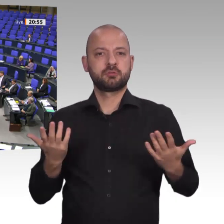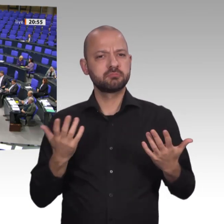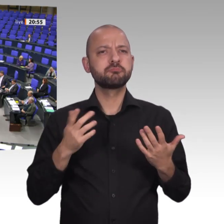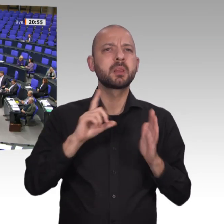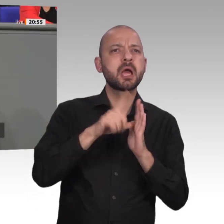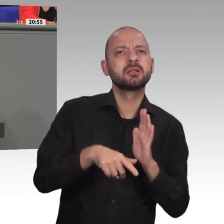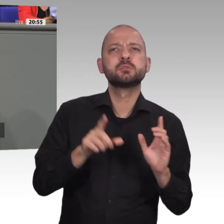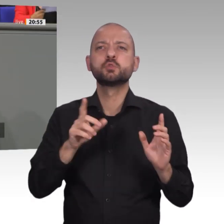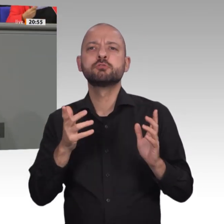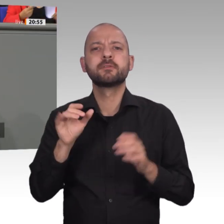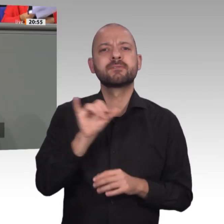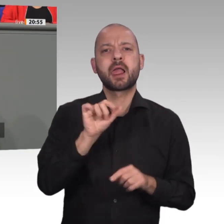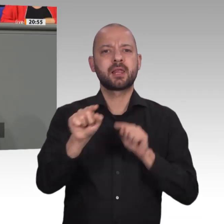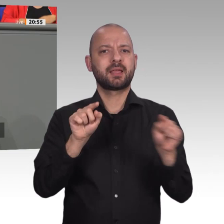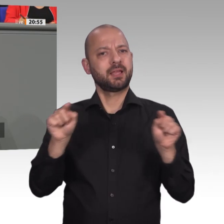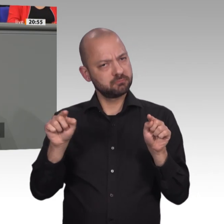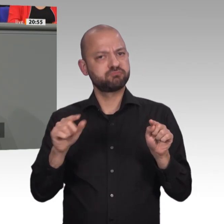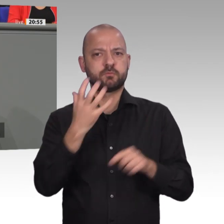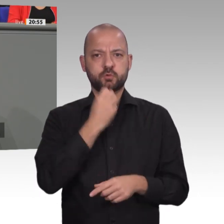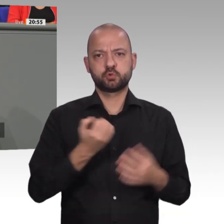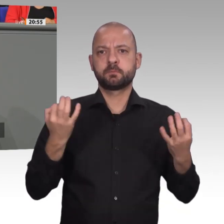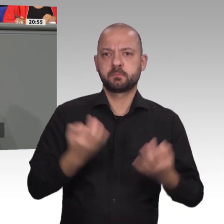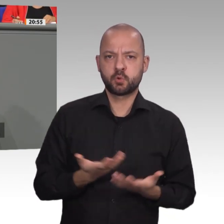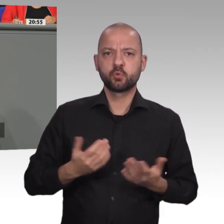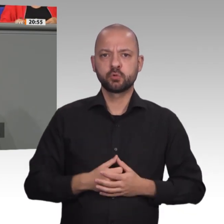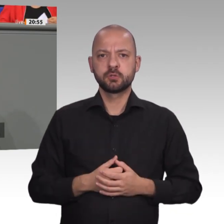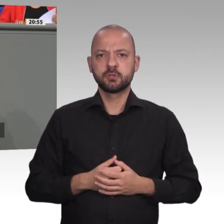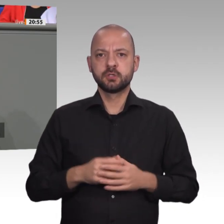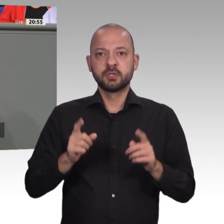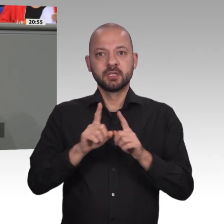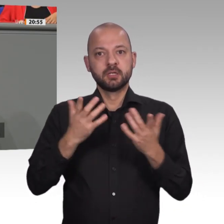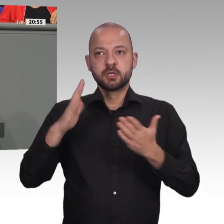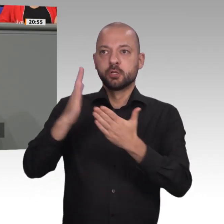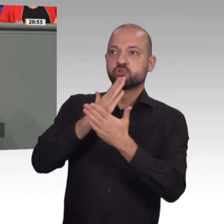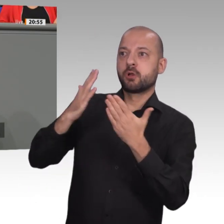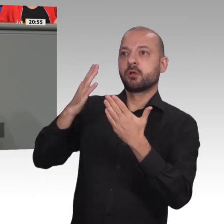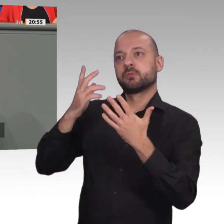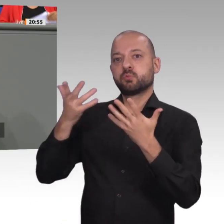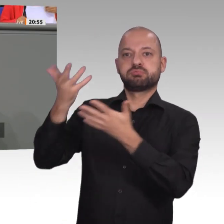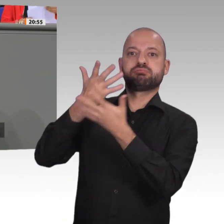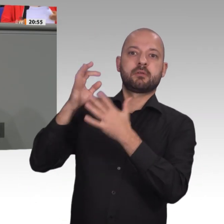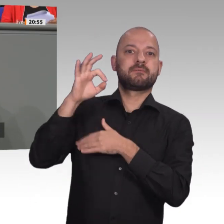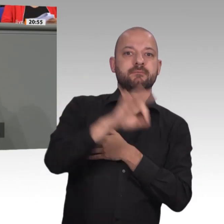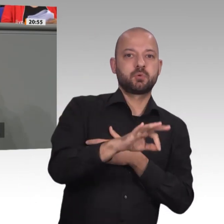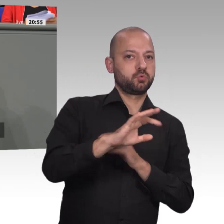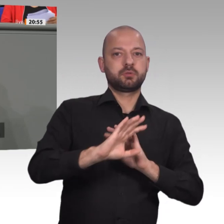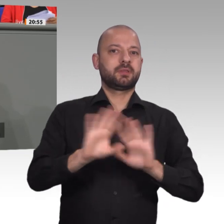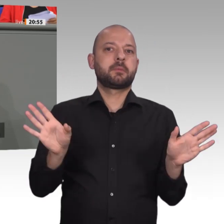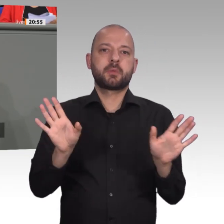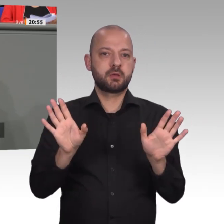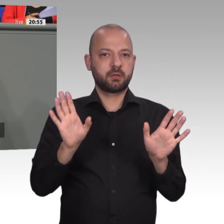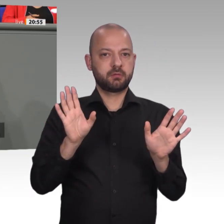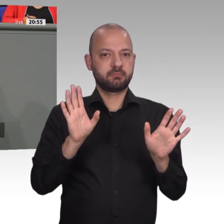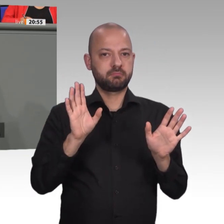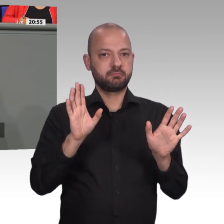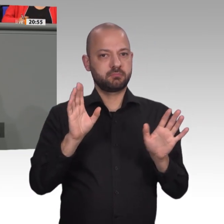Liebe Kolleginnen und Kollegen, eine weitere Änderung, die wir umsetzen, ist ein höherer Freibetrag für erwerbstätige blinde Menschen, der bisher nur galt, wenn